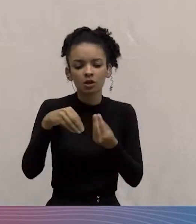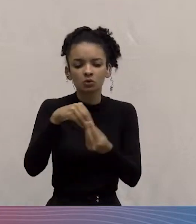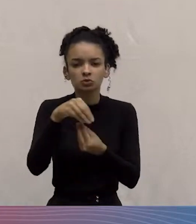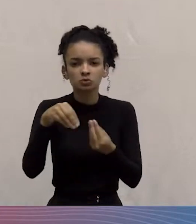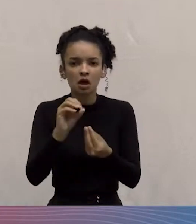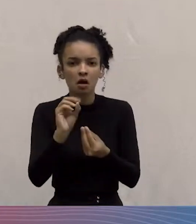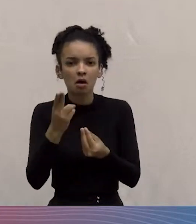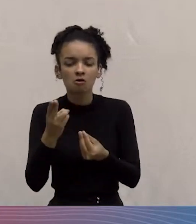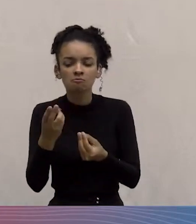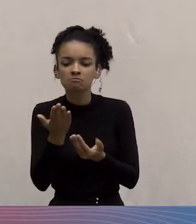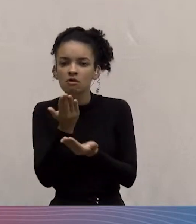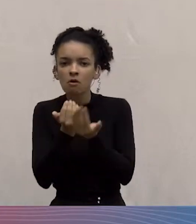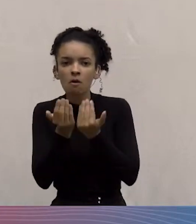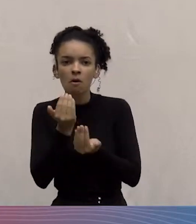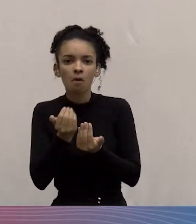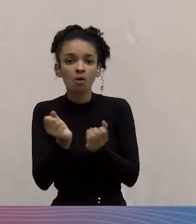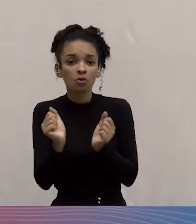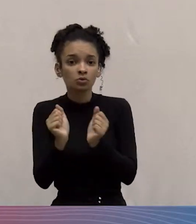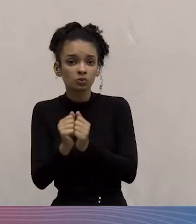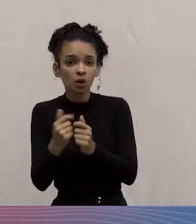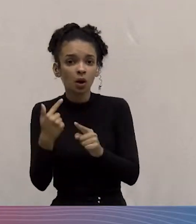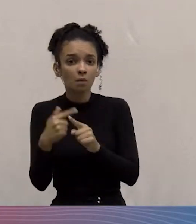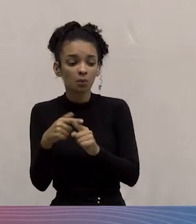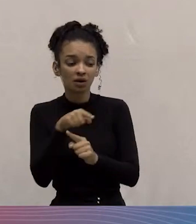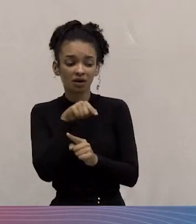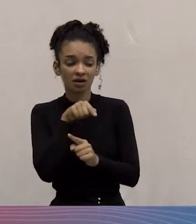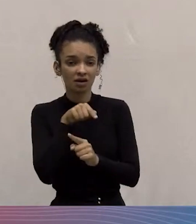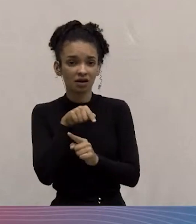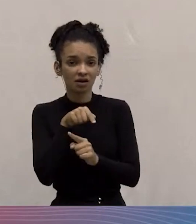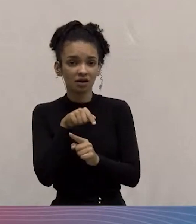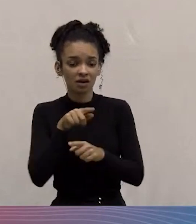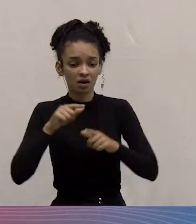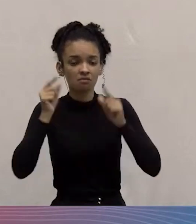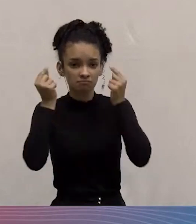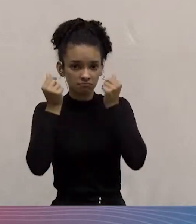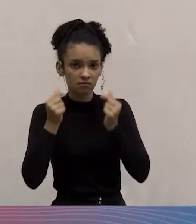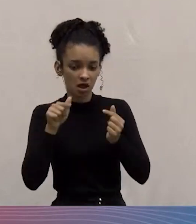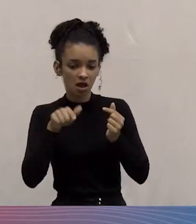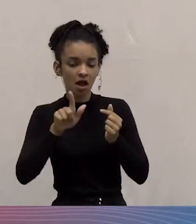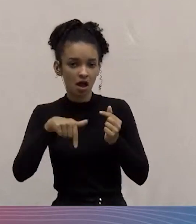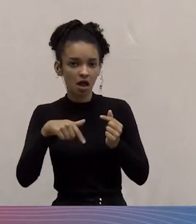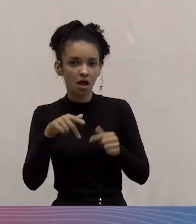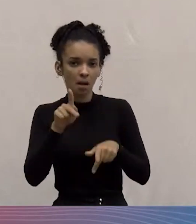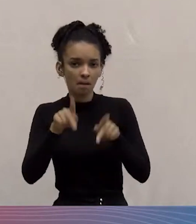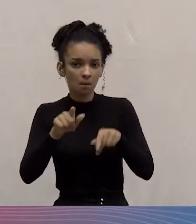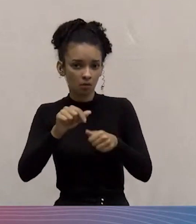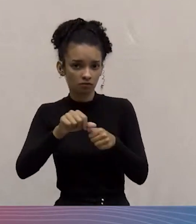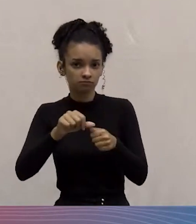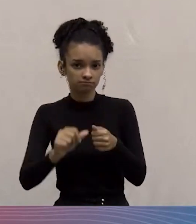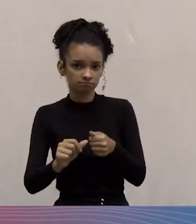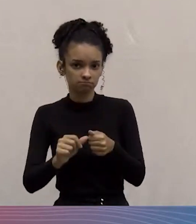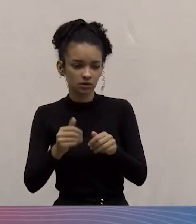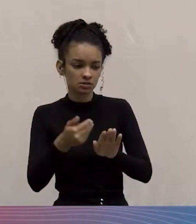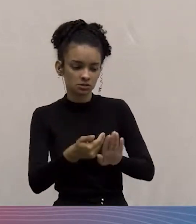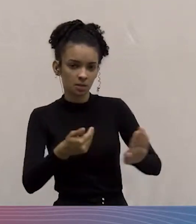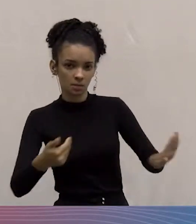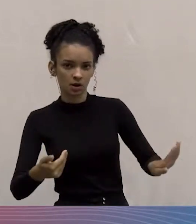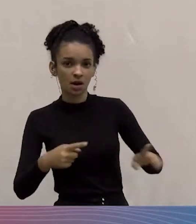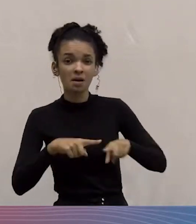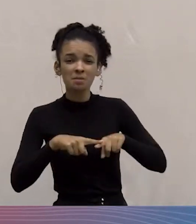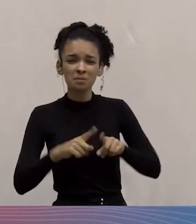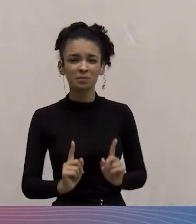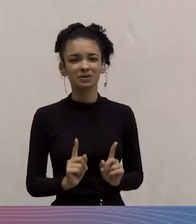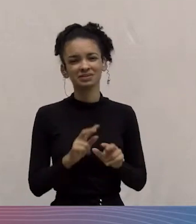comer juntos, porque eles são um povo circunciso, separado dos demais. Todavia, queridos irmãos,